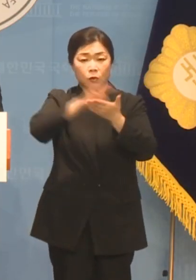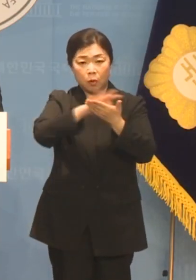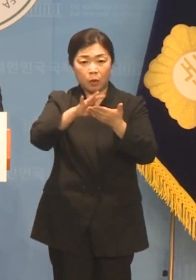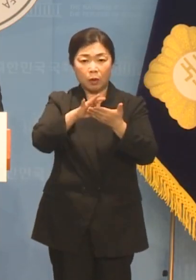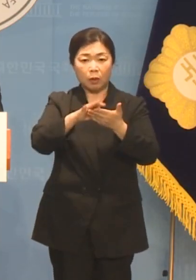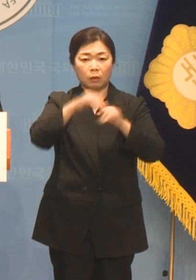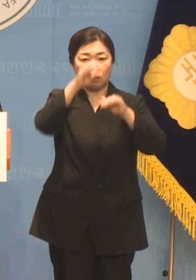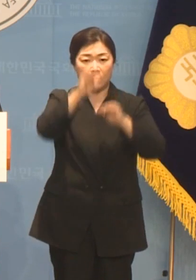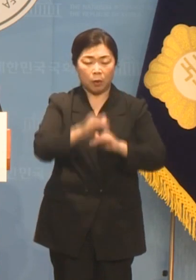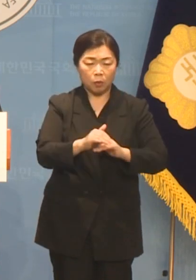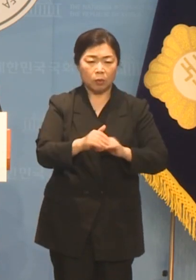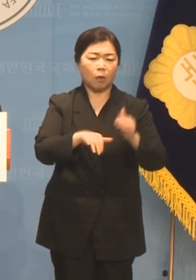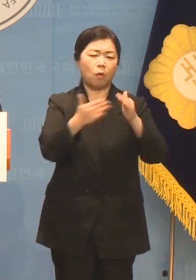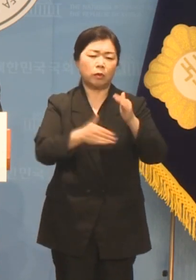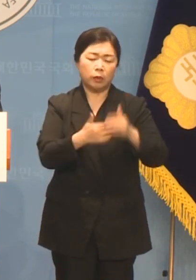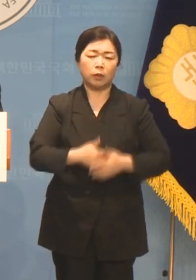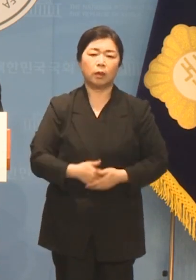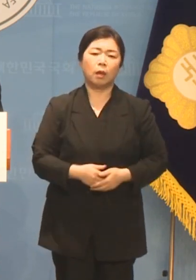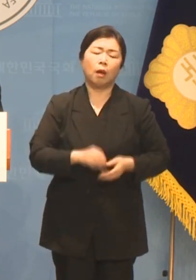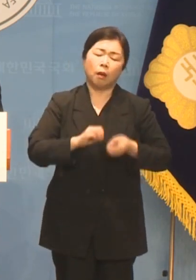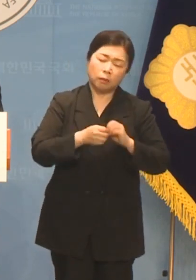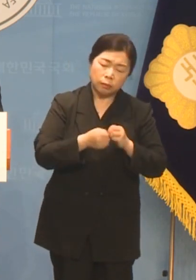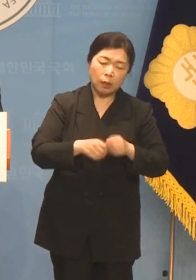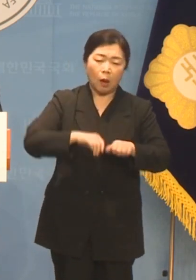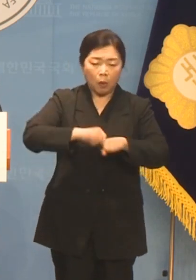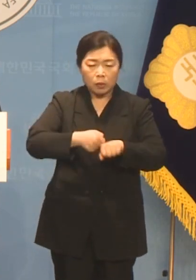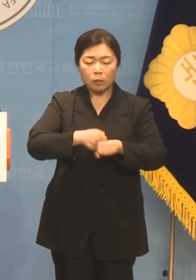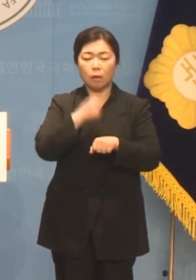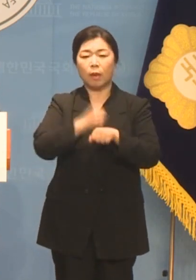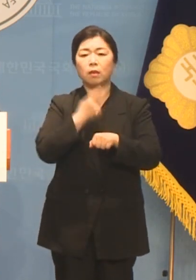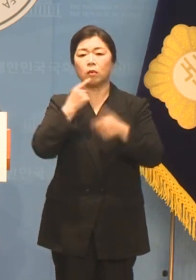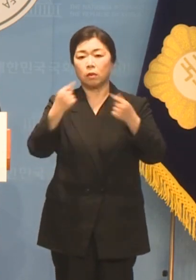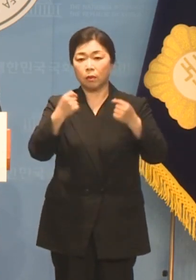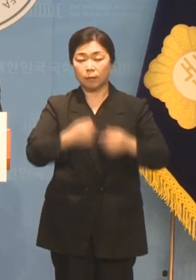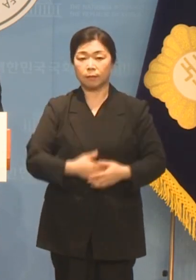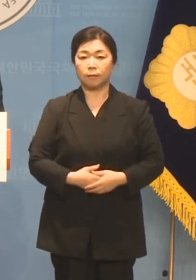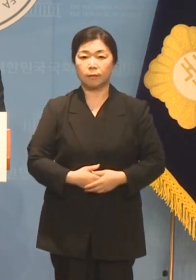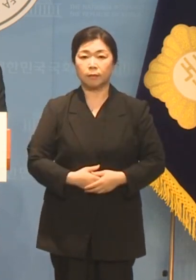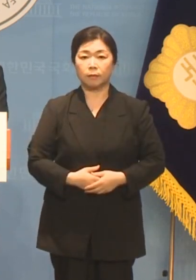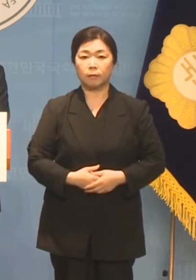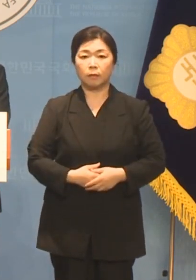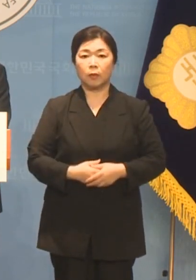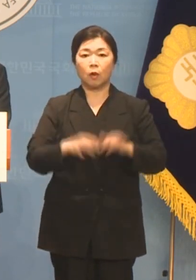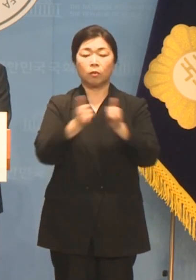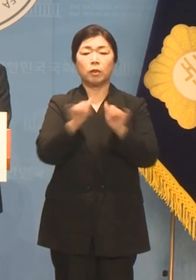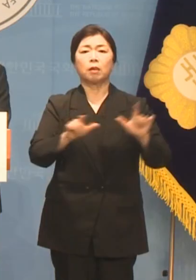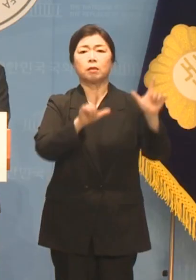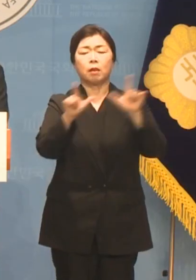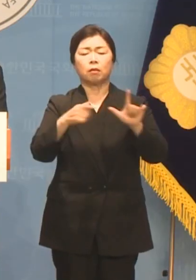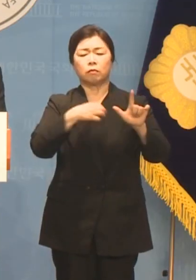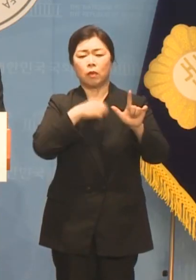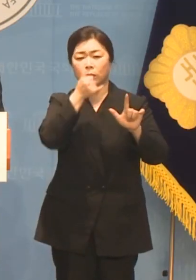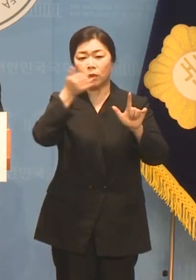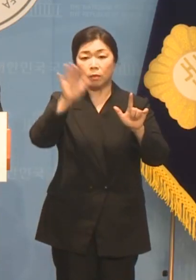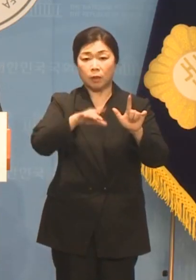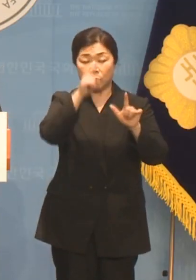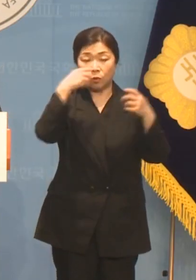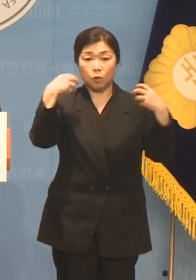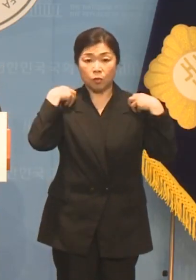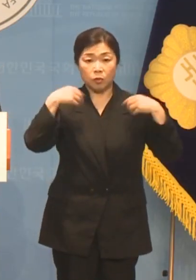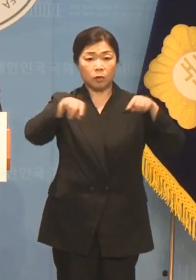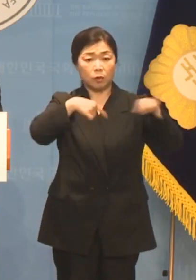내용도 부실합니다. 마지못해 편성한 것처럼 보일 지경입니다. 서민의 생존권이 벼랑에 내몰렸는데도 정부의